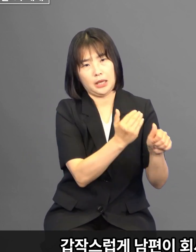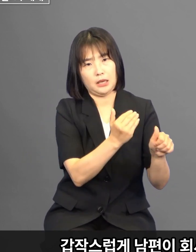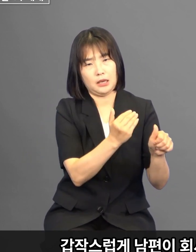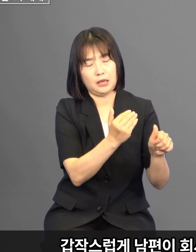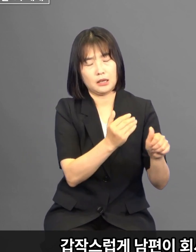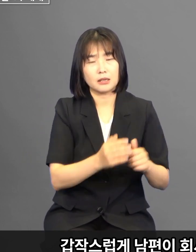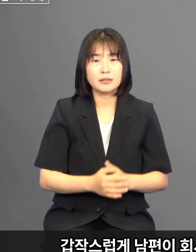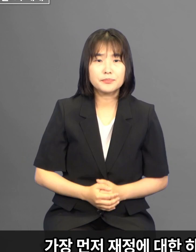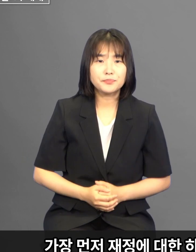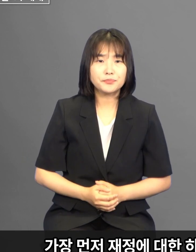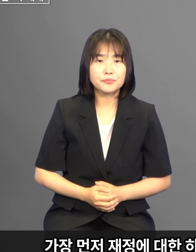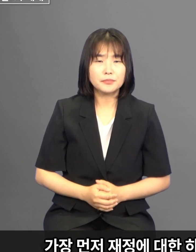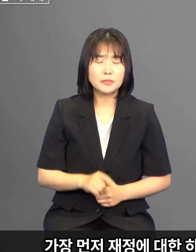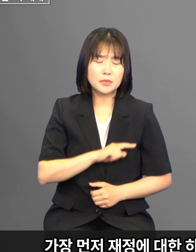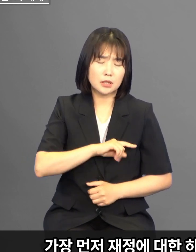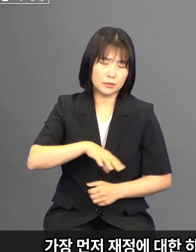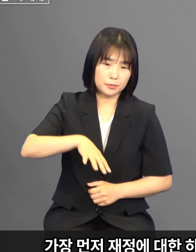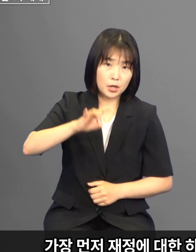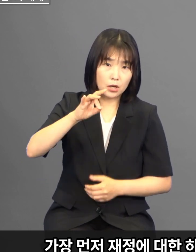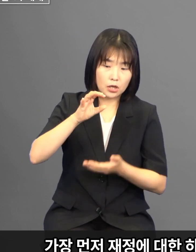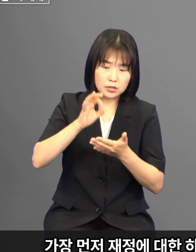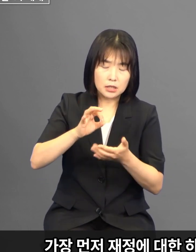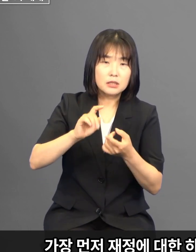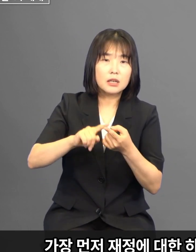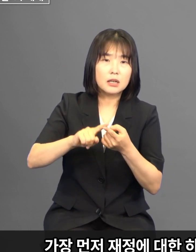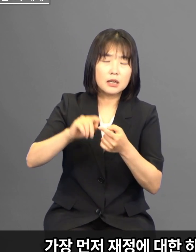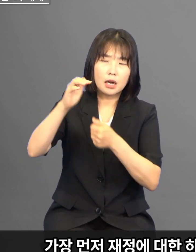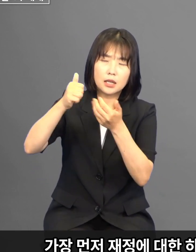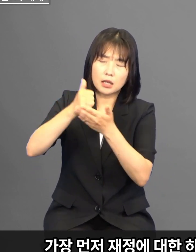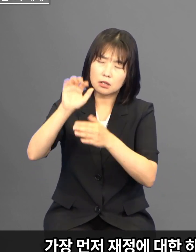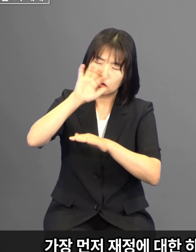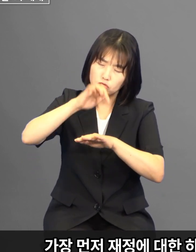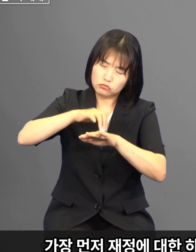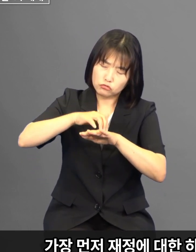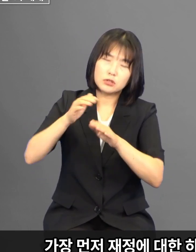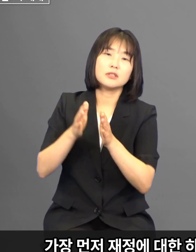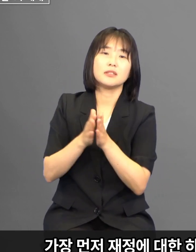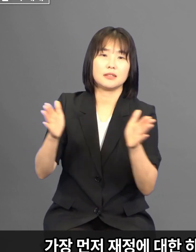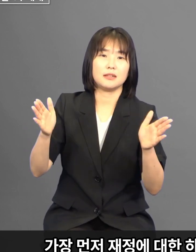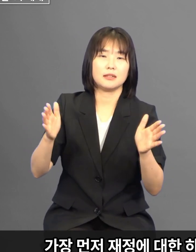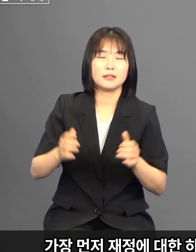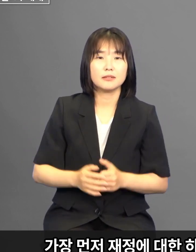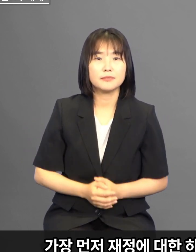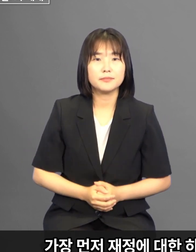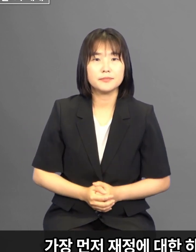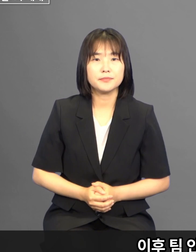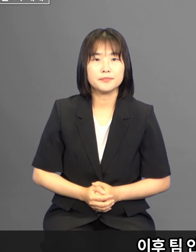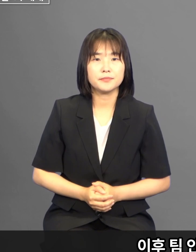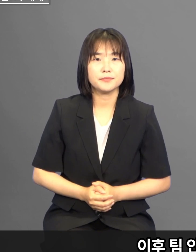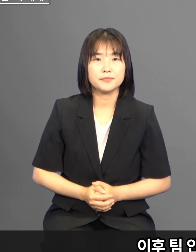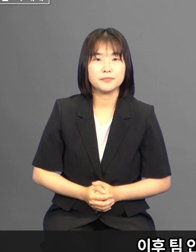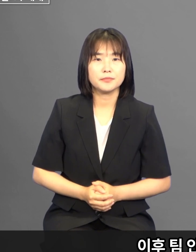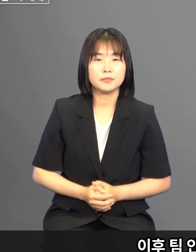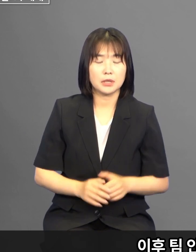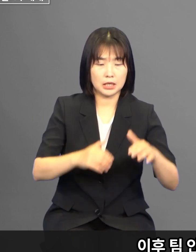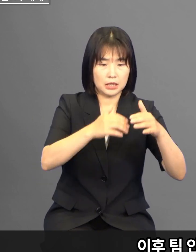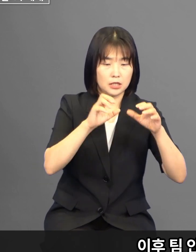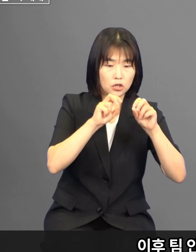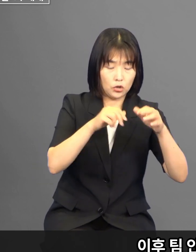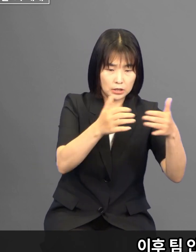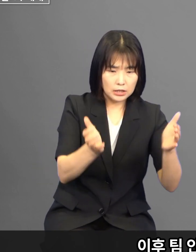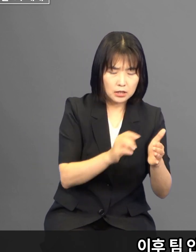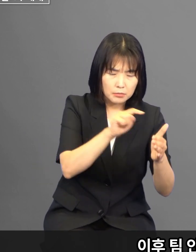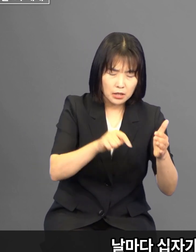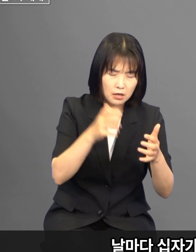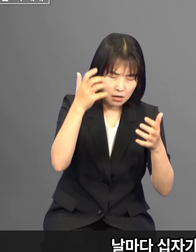당하게 되면서 가장 먼저 재정에 대한 하나님의 가지치기가 시작되었습니다. 이후 팀 안에서의 영적